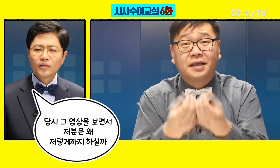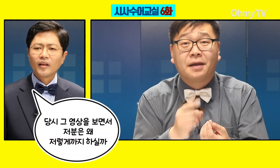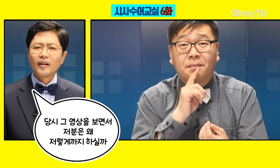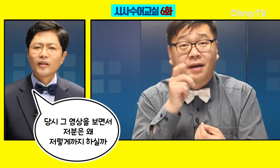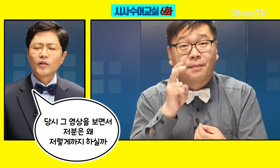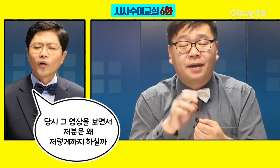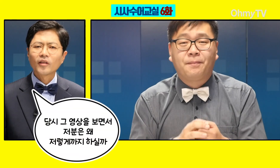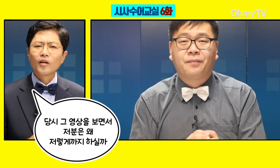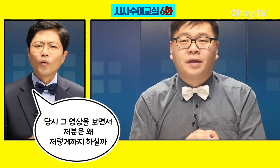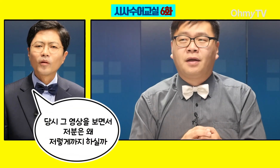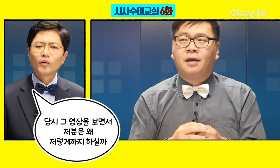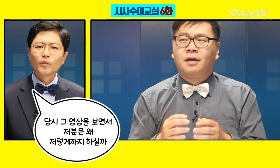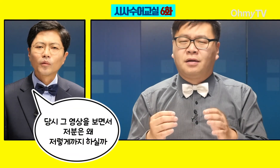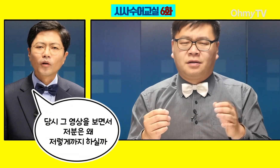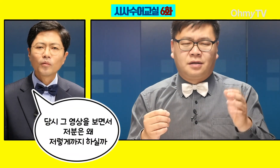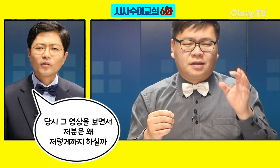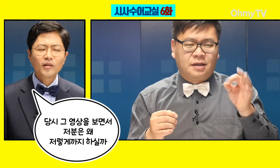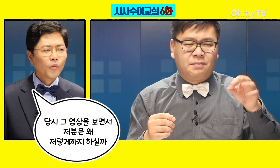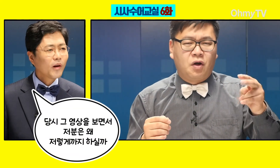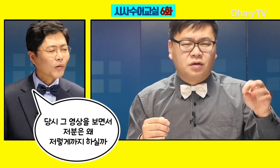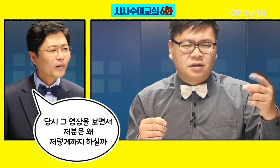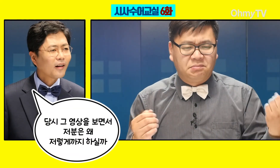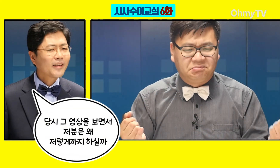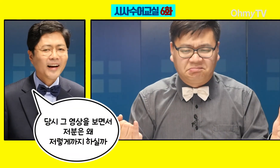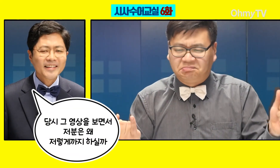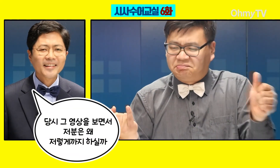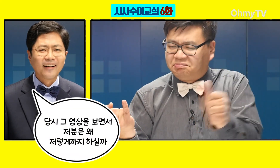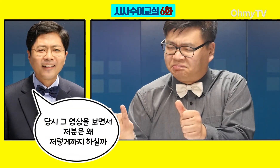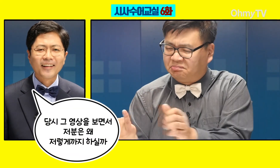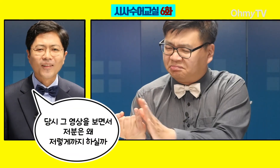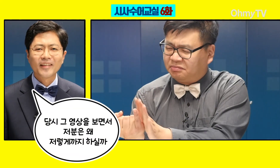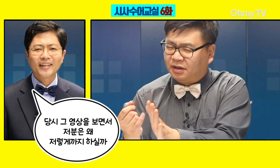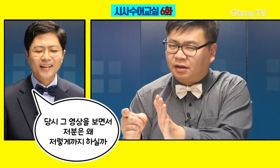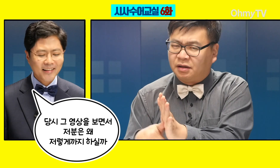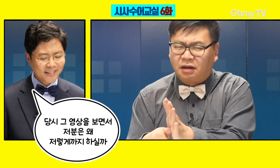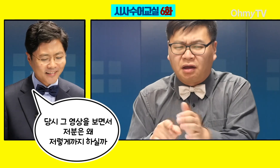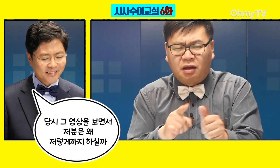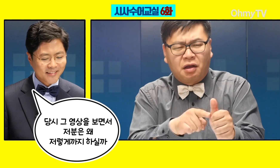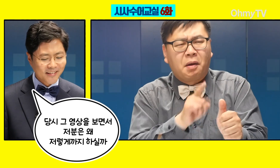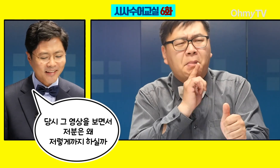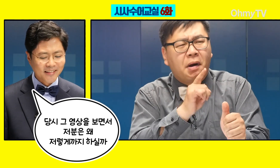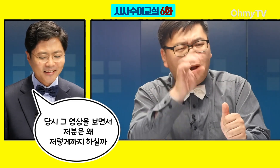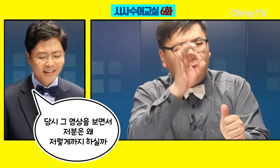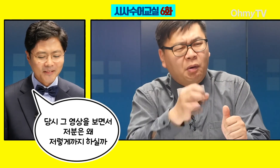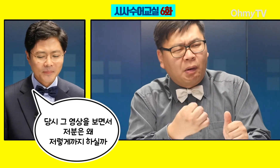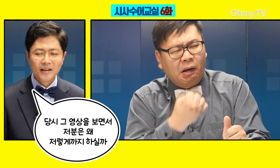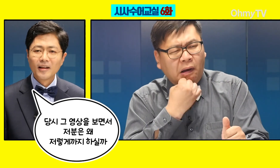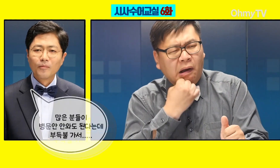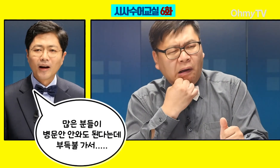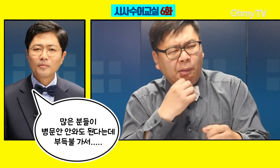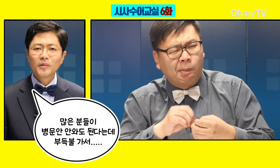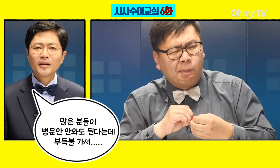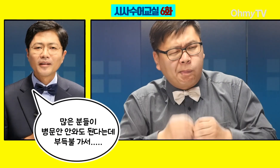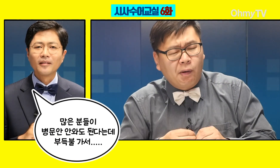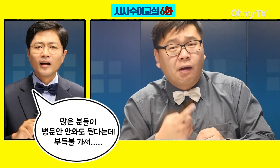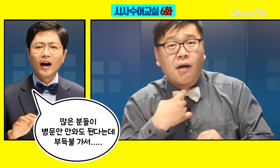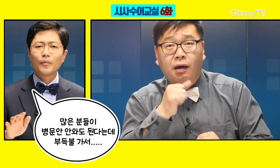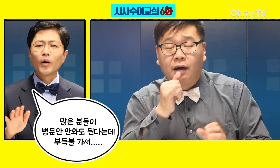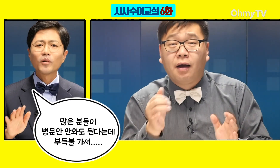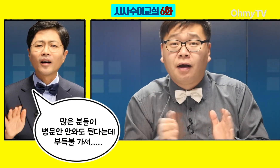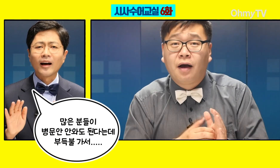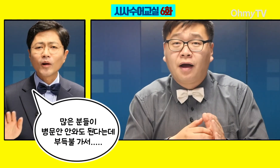사실 그때 그 영상을 보면서도 저분 진짜 왜 저렇게까지 하실까라고 한 생각을 했던 적이 있는데 많은